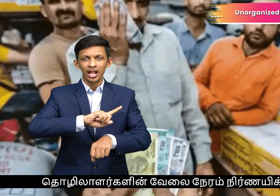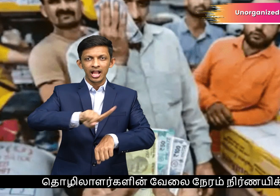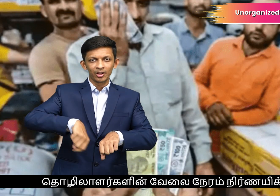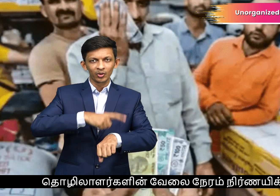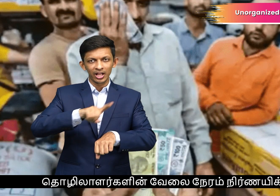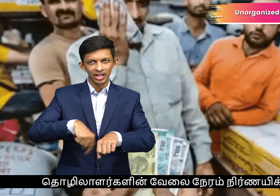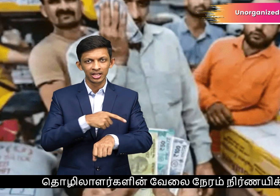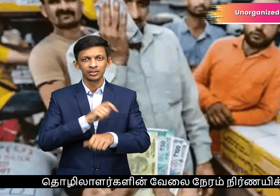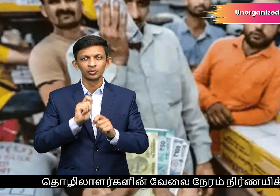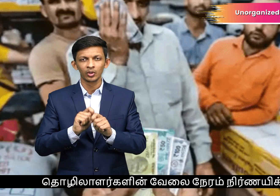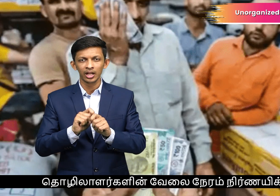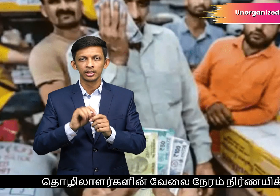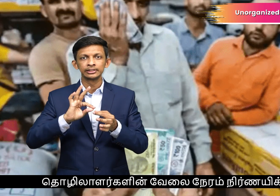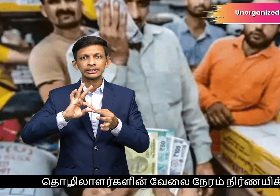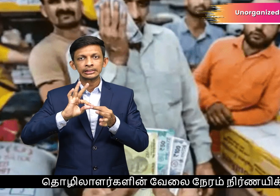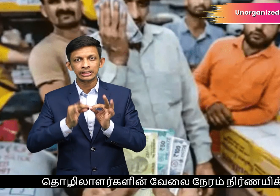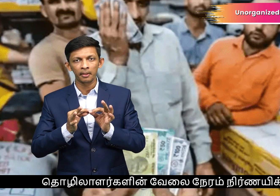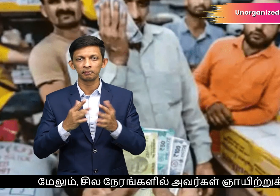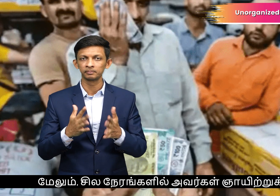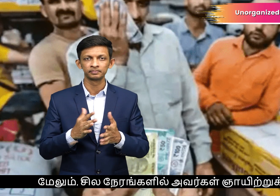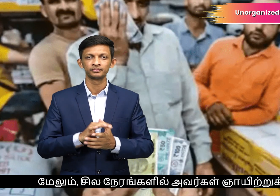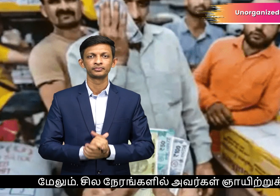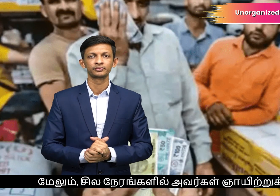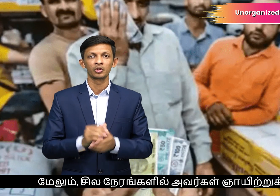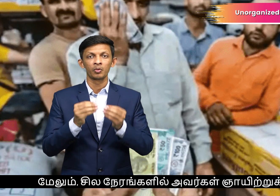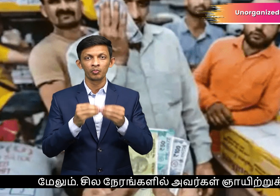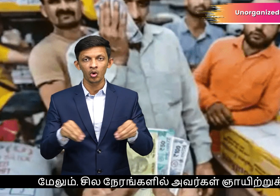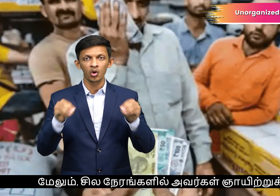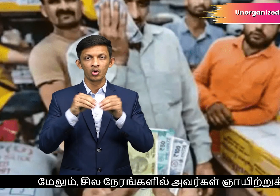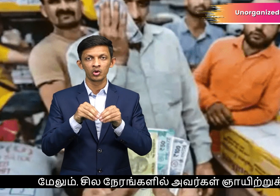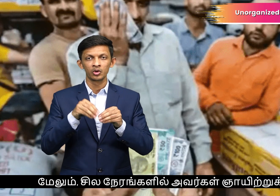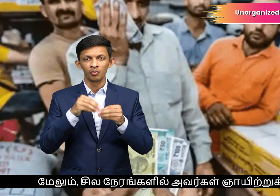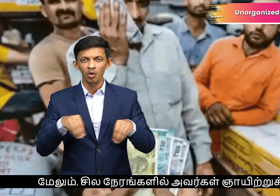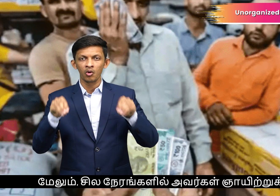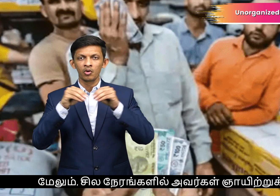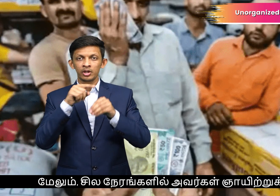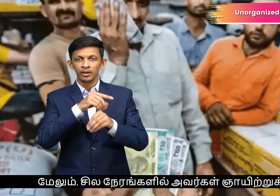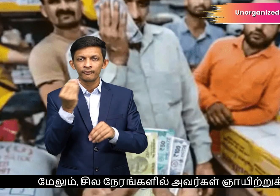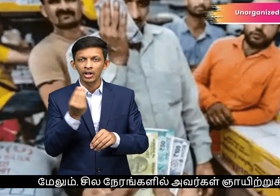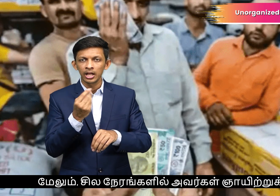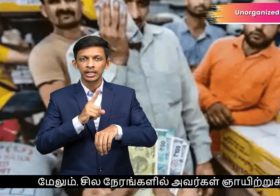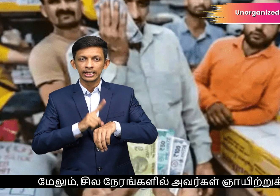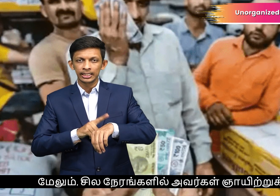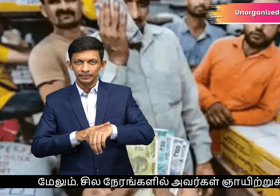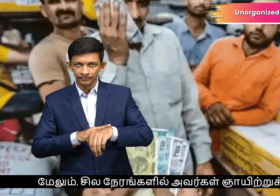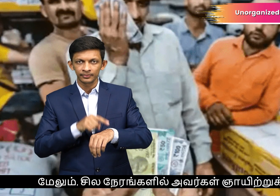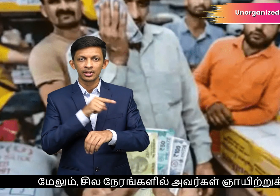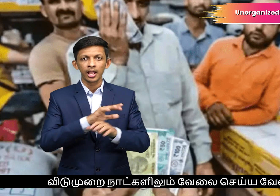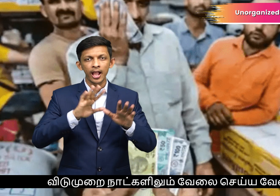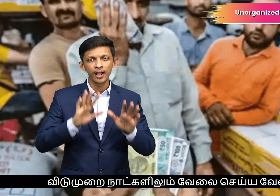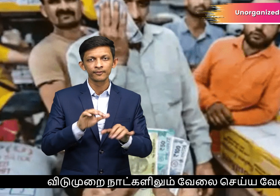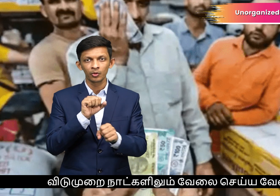தொழிலாளர்களின் வேலை நேரம் நிர்ணயிக்கப்படவில்லை, மேலும் சில நேரங்களில் அவர்கள் ஞாயிற்றுக்கிழமை